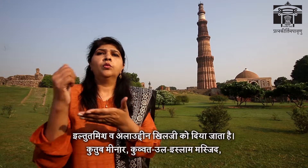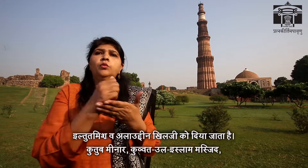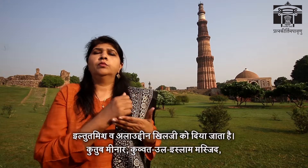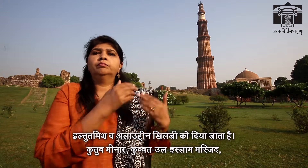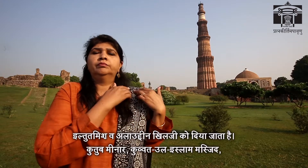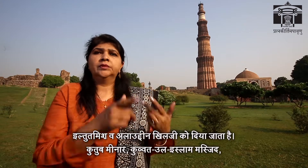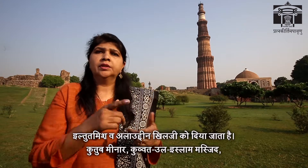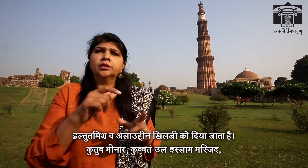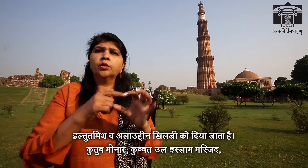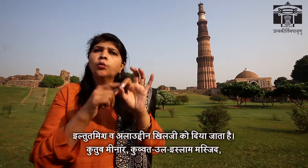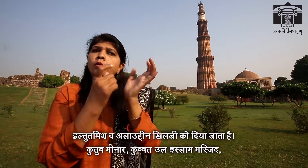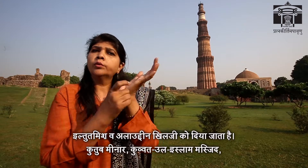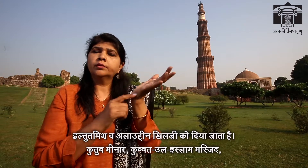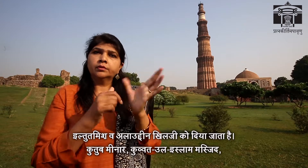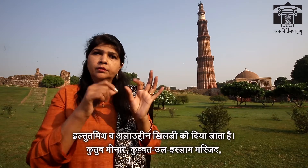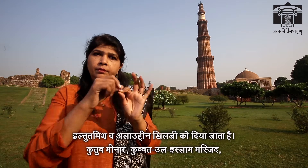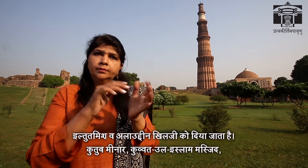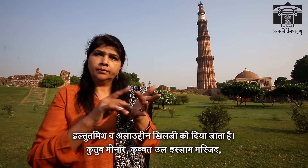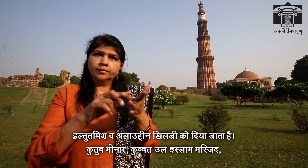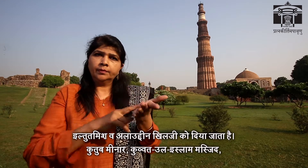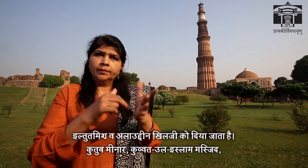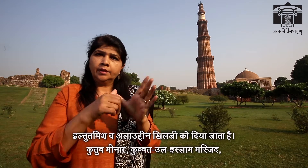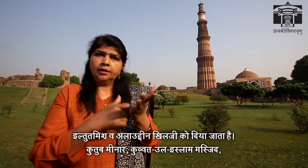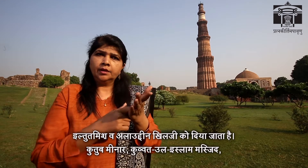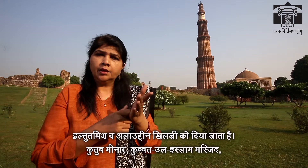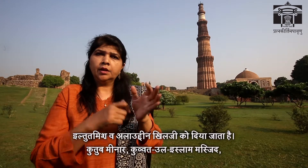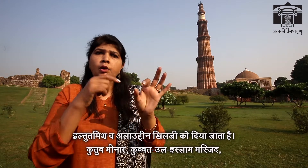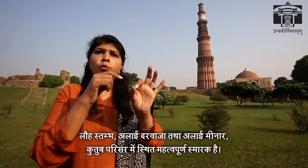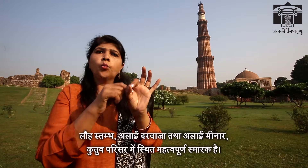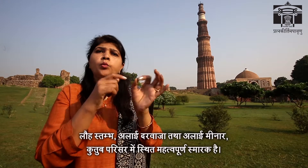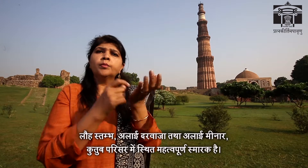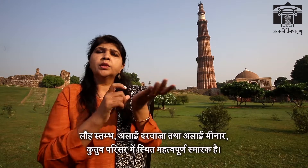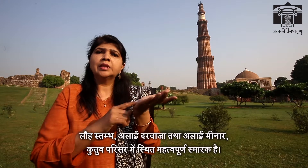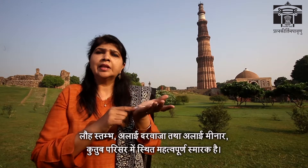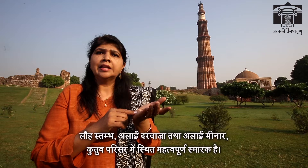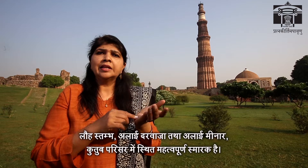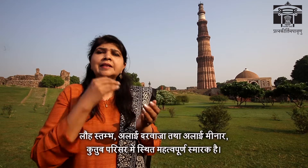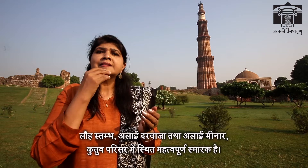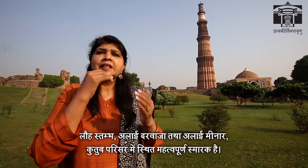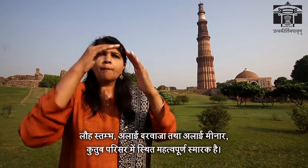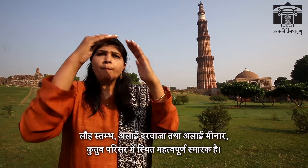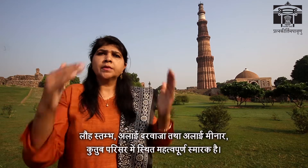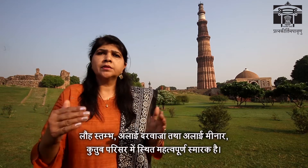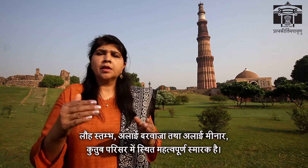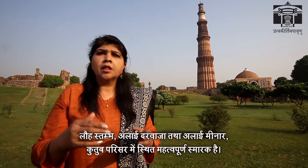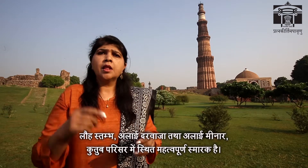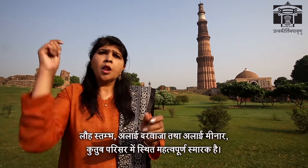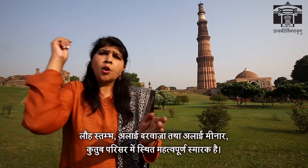कुतुब मीनार, कुव्वतुल इस्लाम मस्जिद, लौह स्तंभ, अलाई